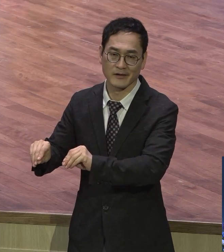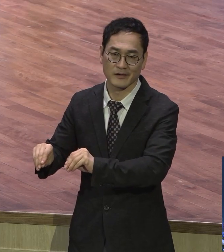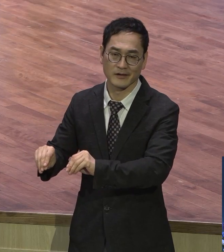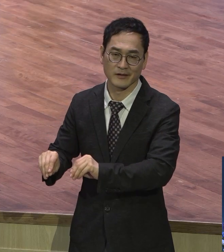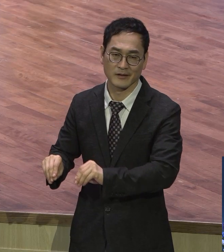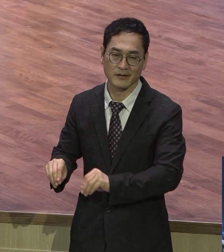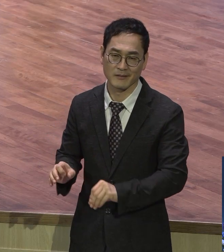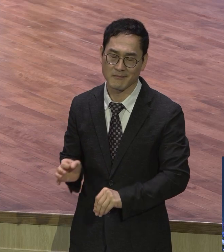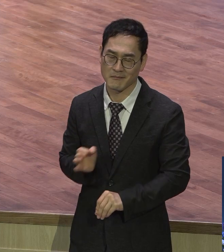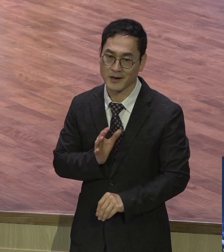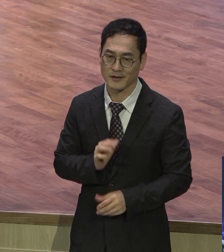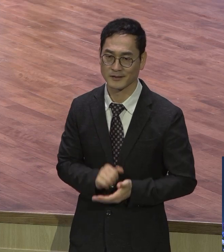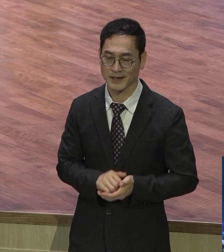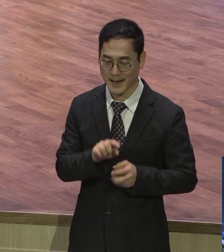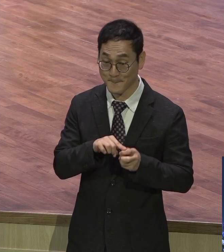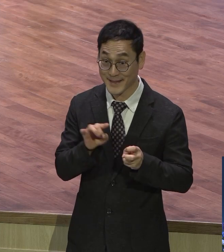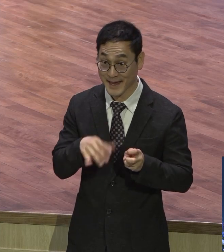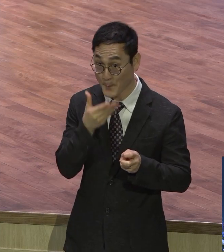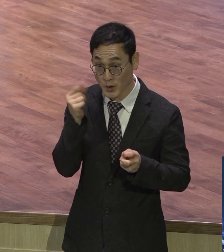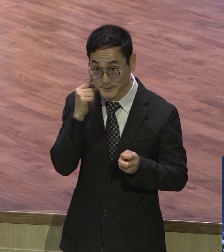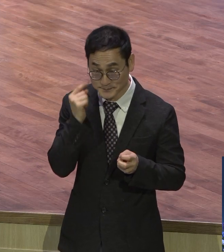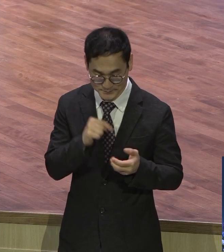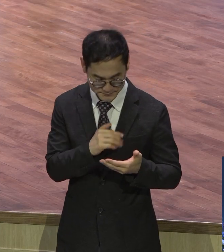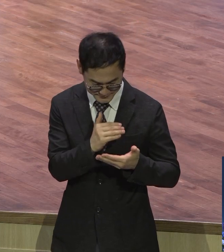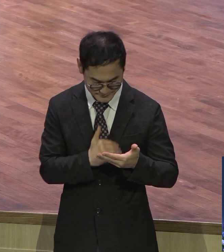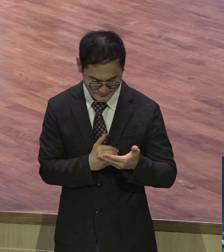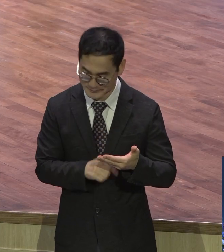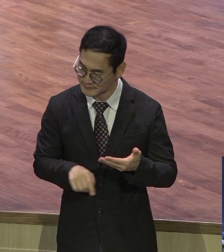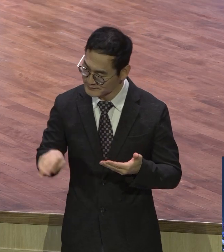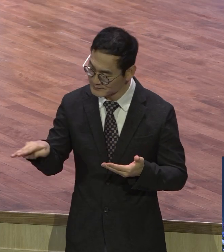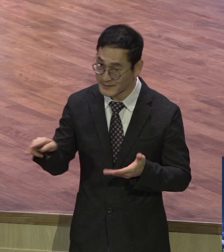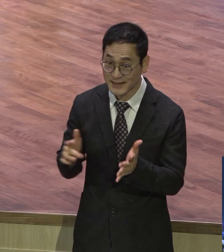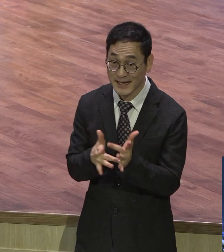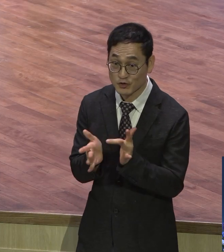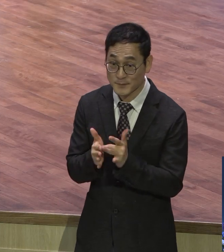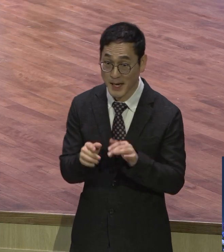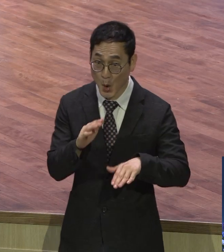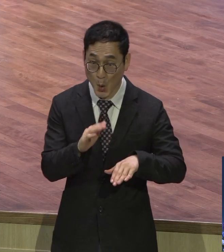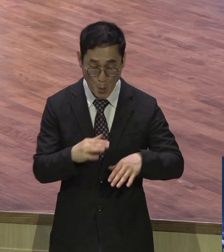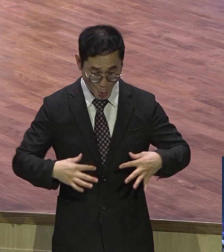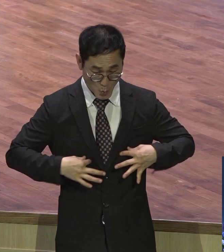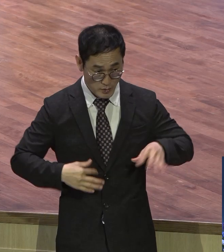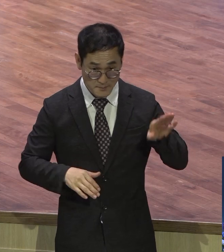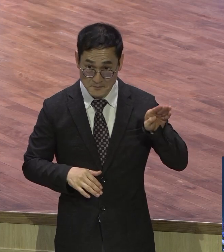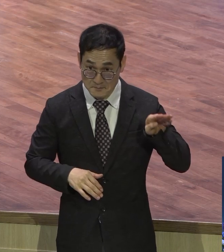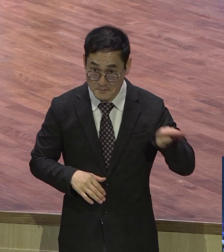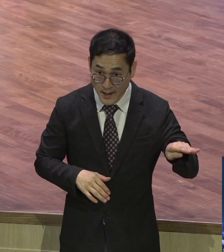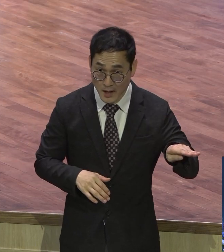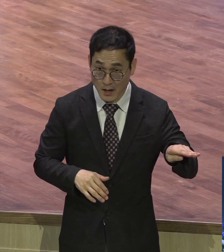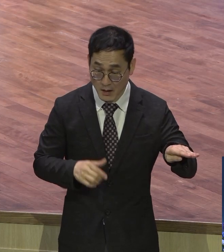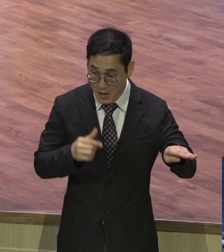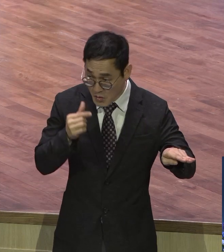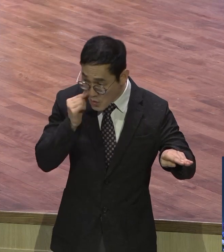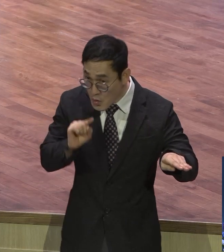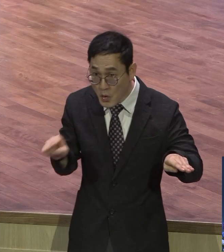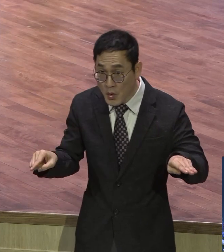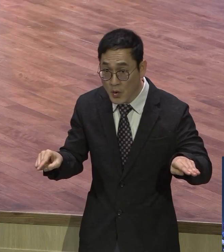마태는 어떻게 이 여자가 예수님의 옷자락을 만지게 되었는지